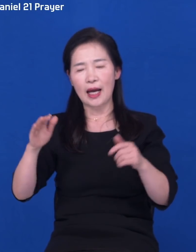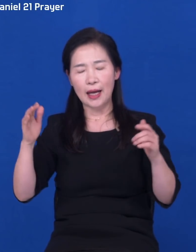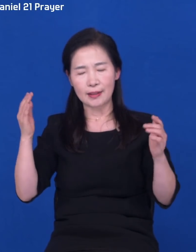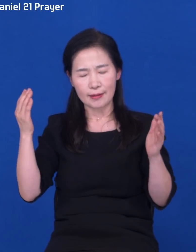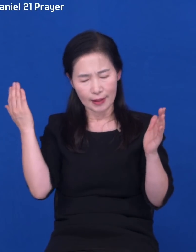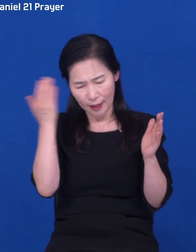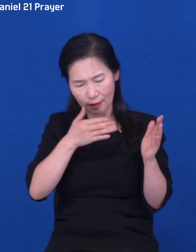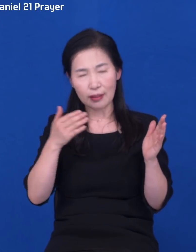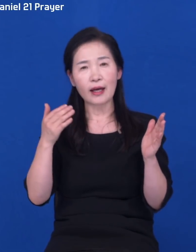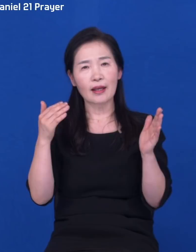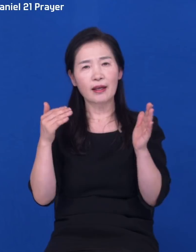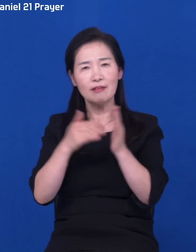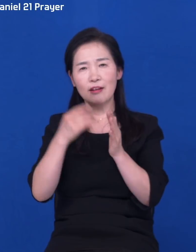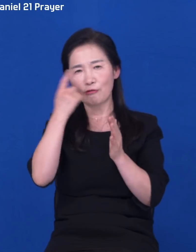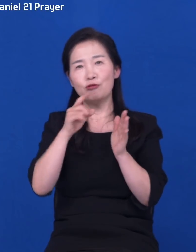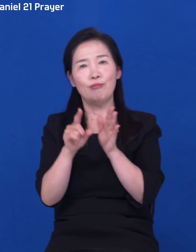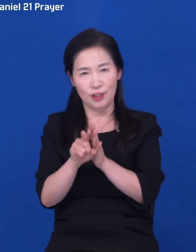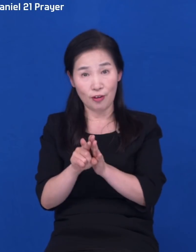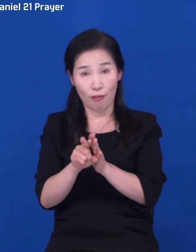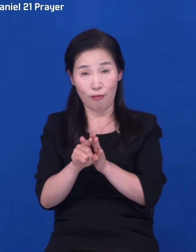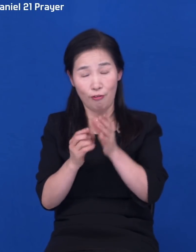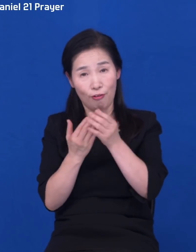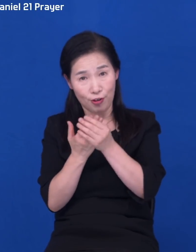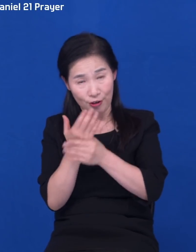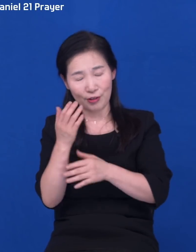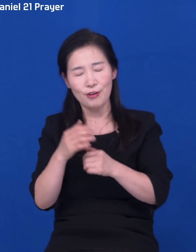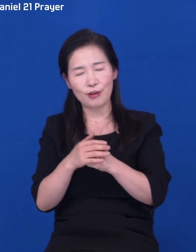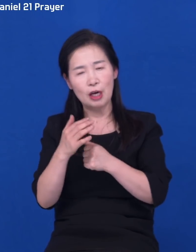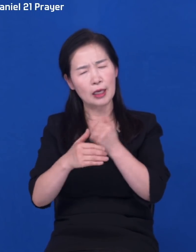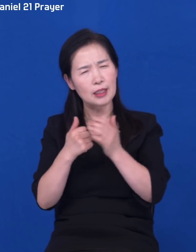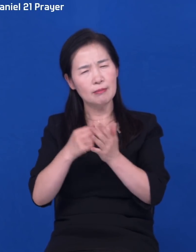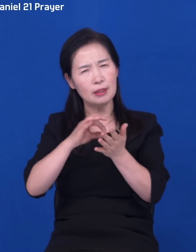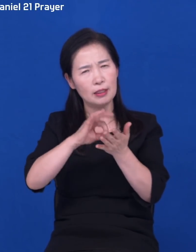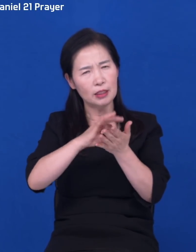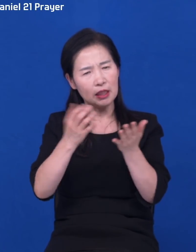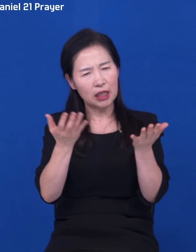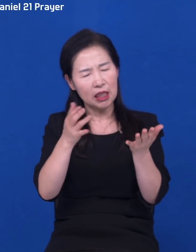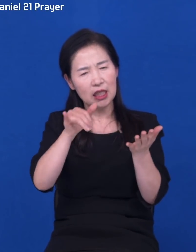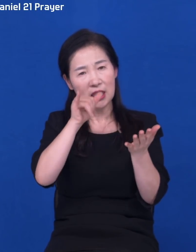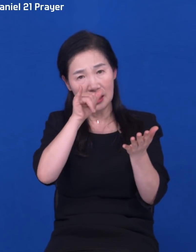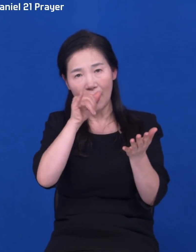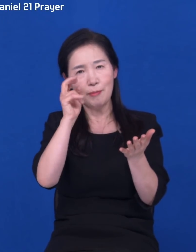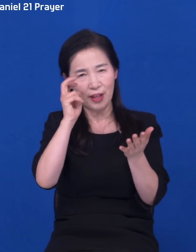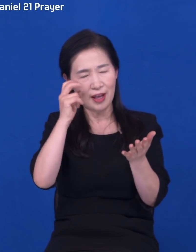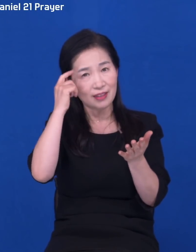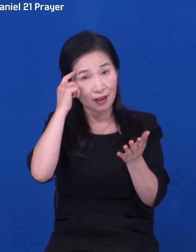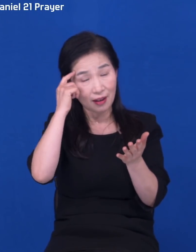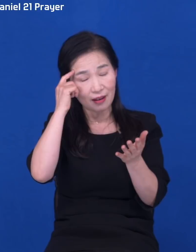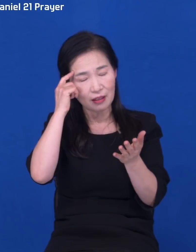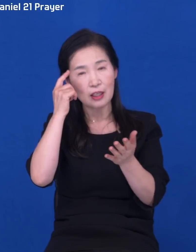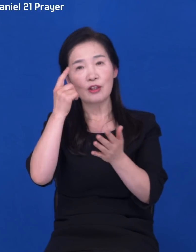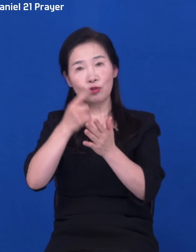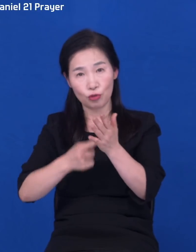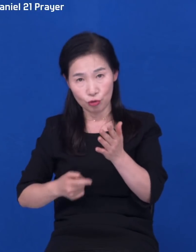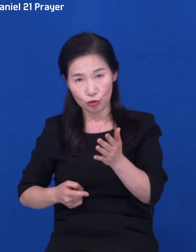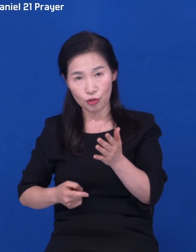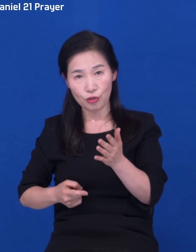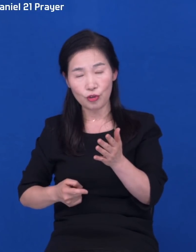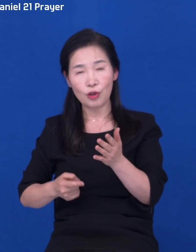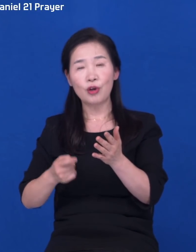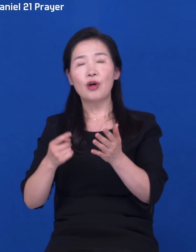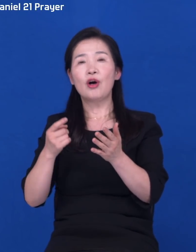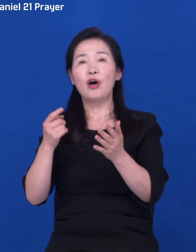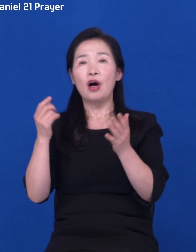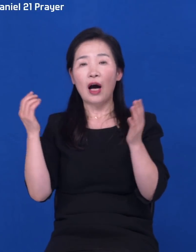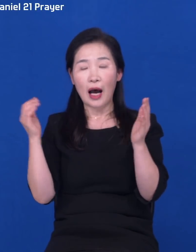됐어요. 하나님이 나를 여기서 쓰실 이유가 있나 보다. 그렇게 해서 수술을 받고 완전히 암이 사라졌습니다 하고 다시 올 필요도